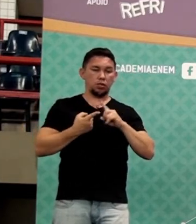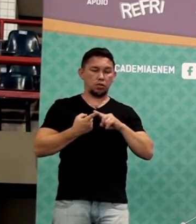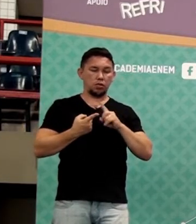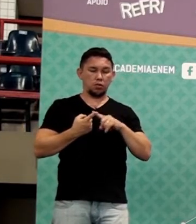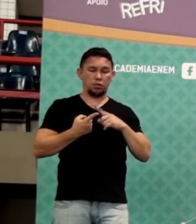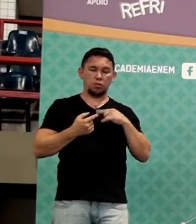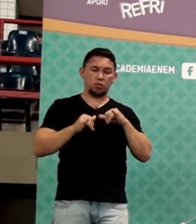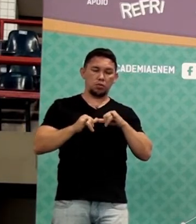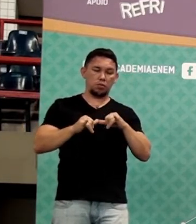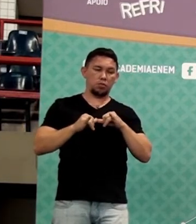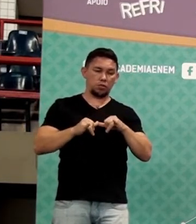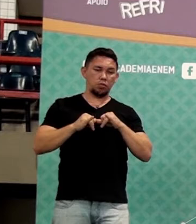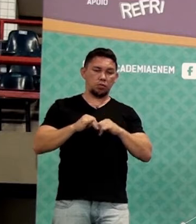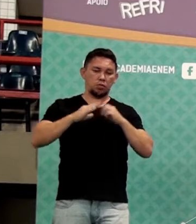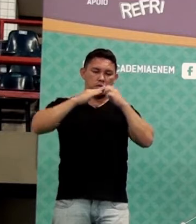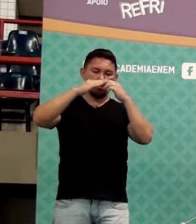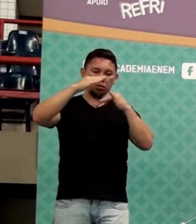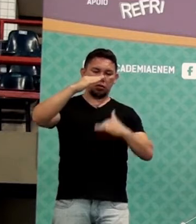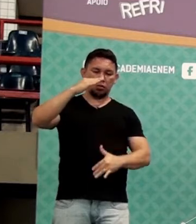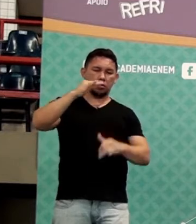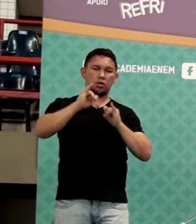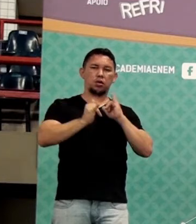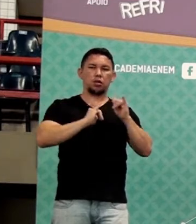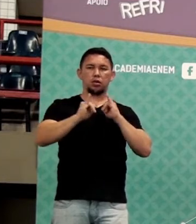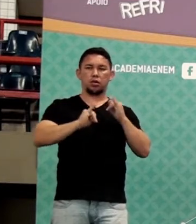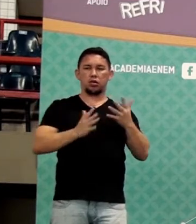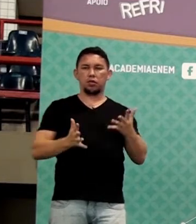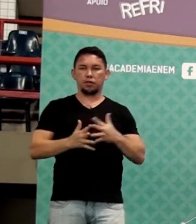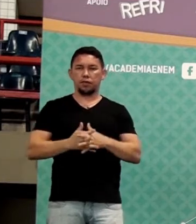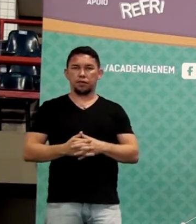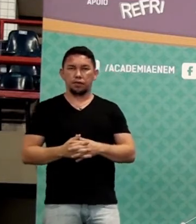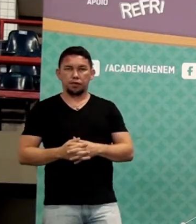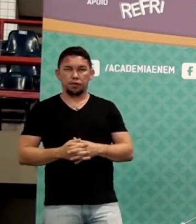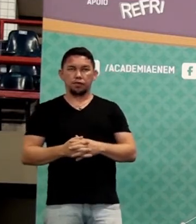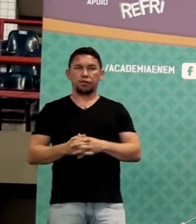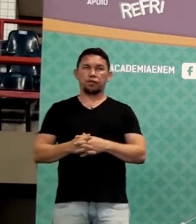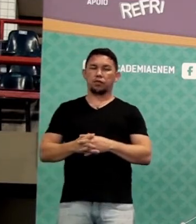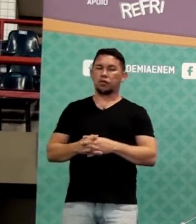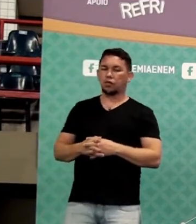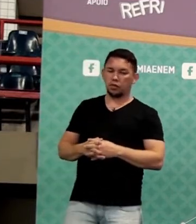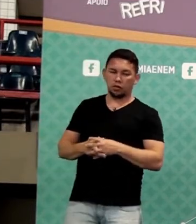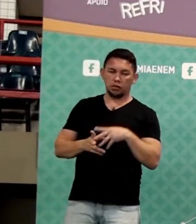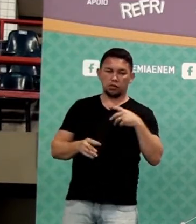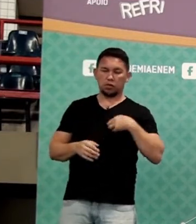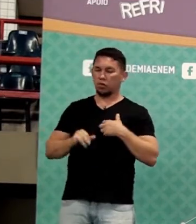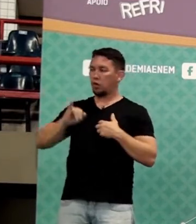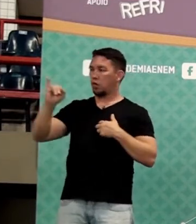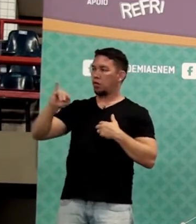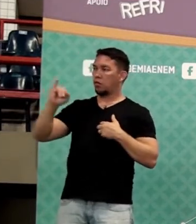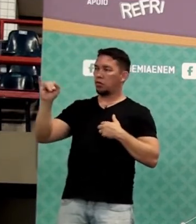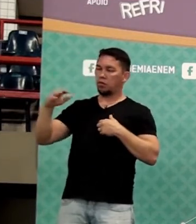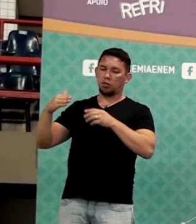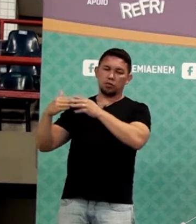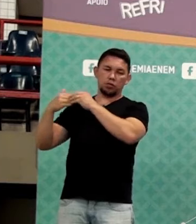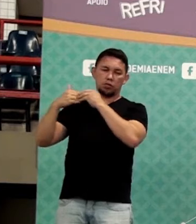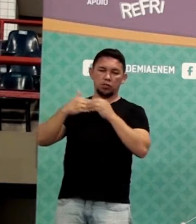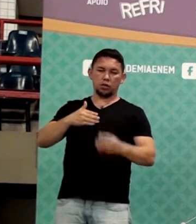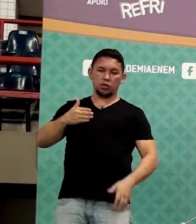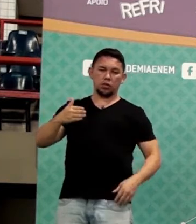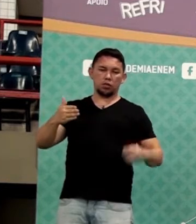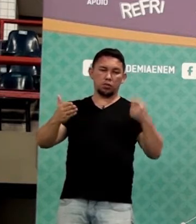já disponibilizam a lista de compras na internet. Você diz os produtos que você quer e eles mandam deixar, você só faz